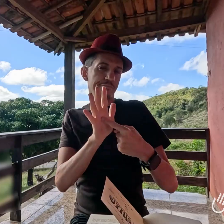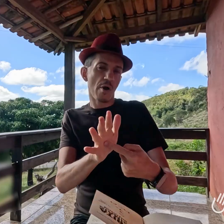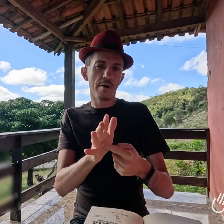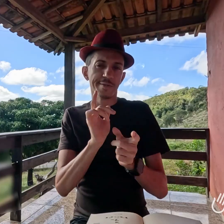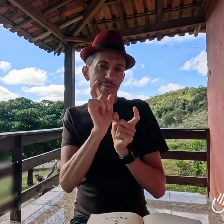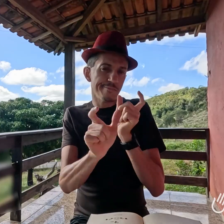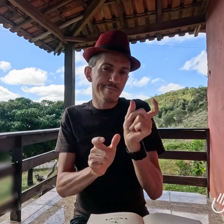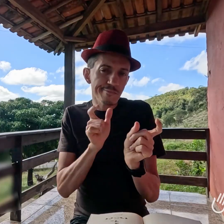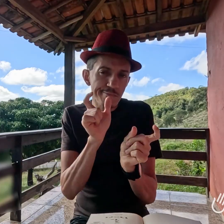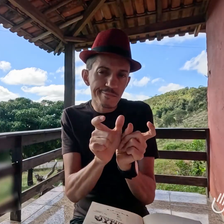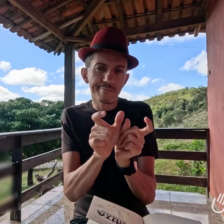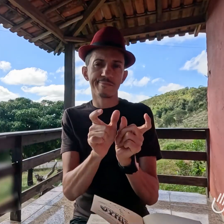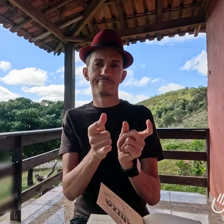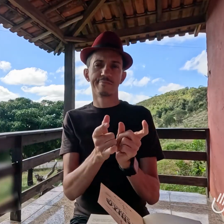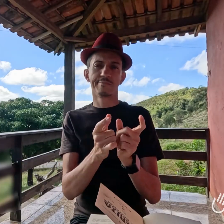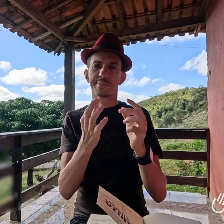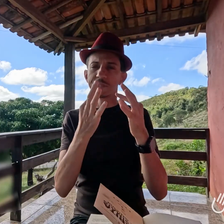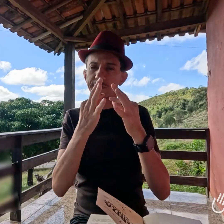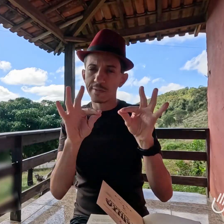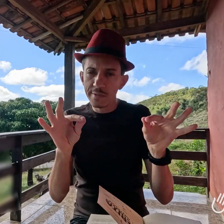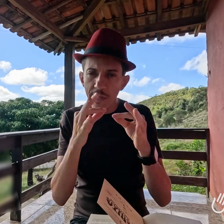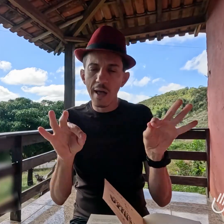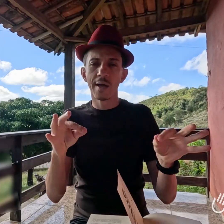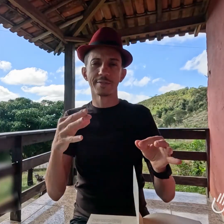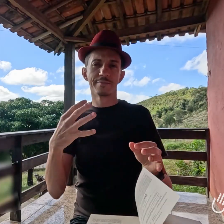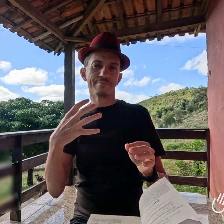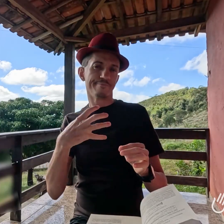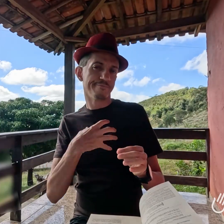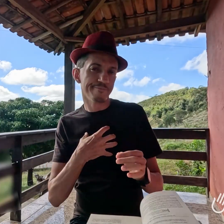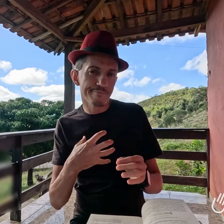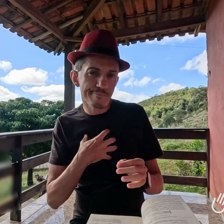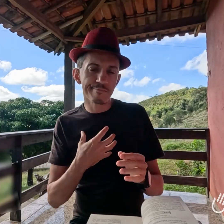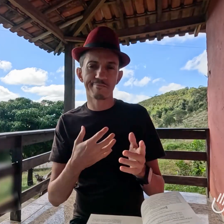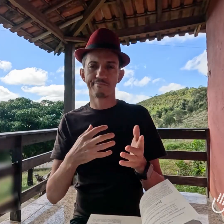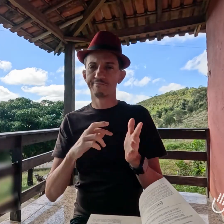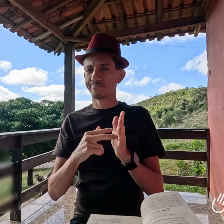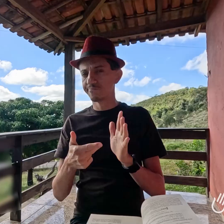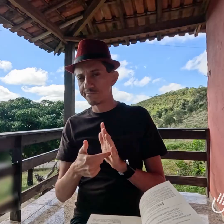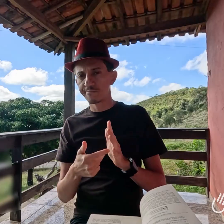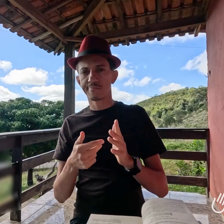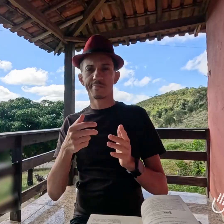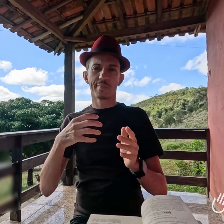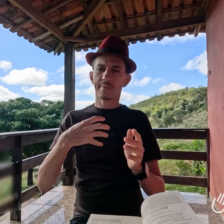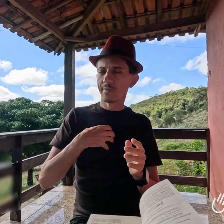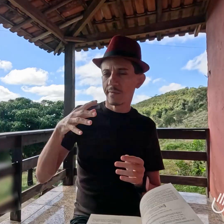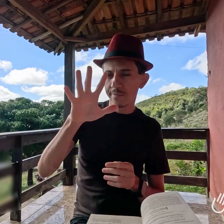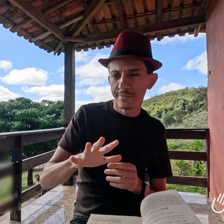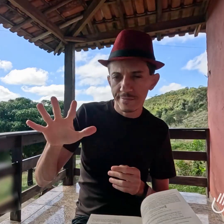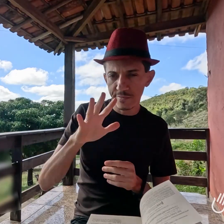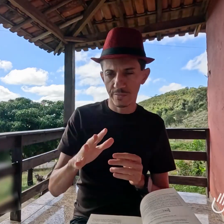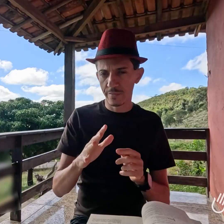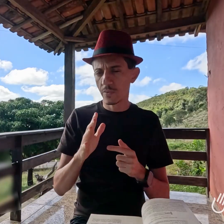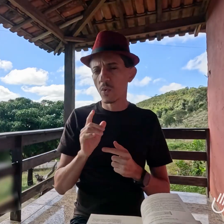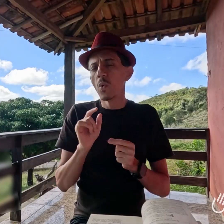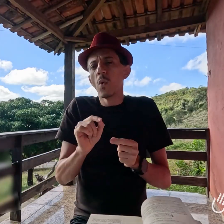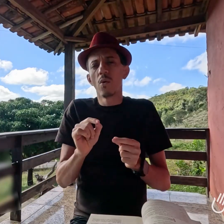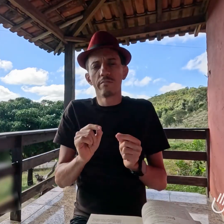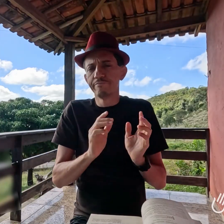usando, aplicando e ensinando os princípios vitais e fundamentais da linguística. Fonética,